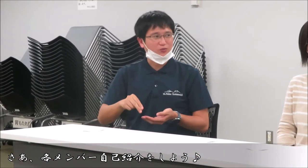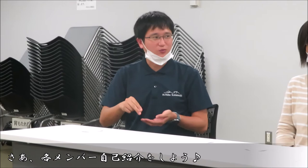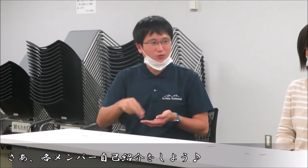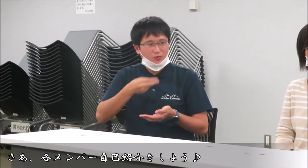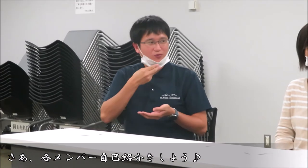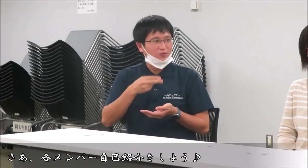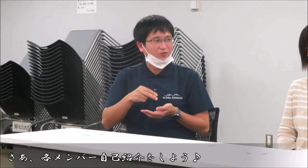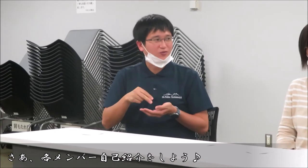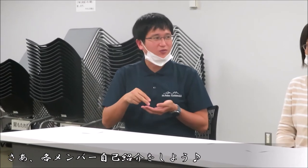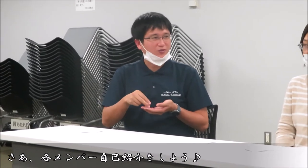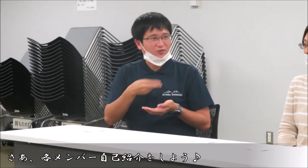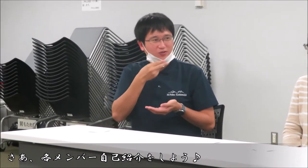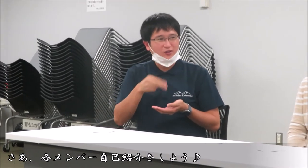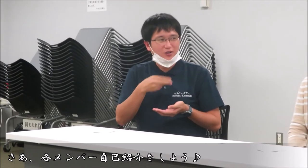うどんが好